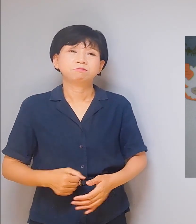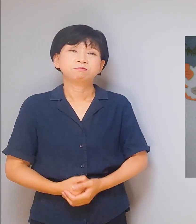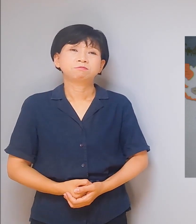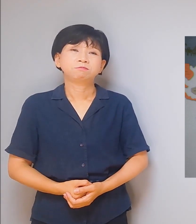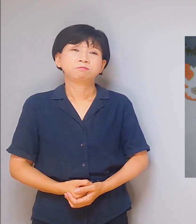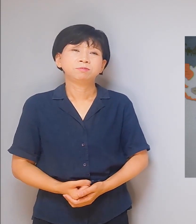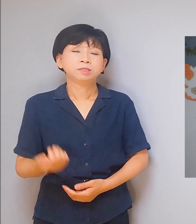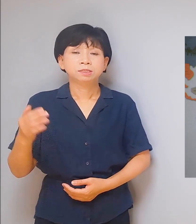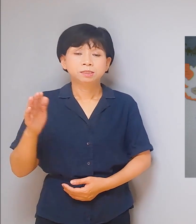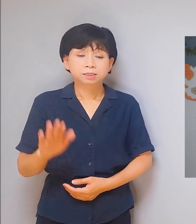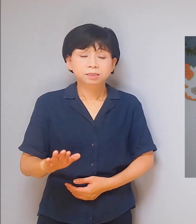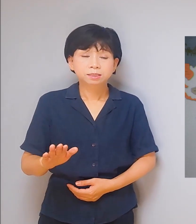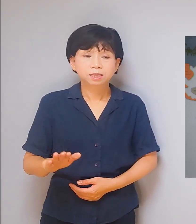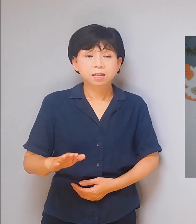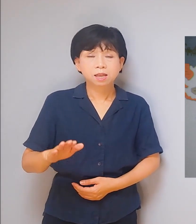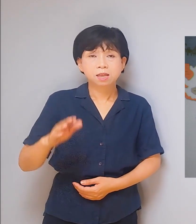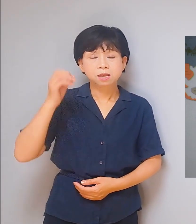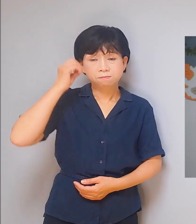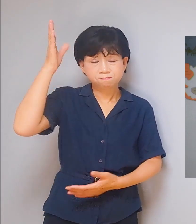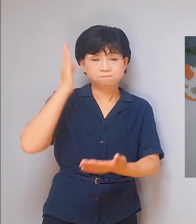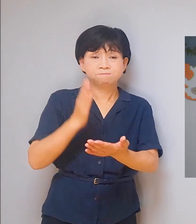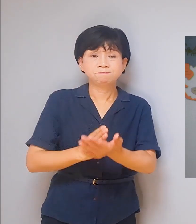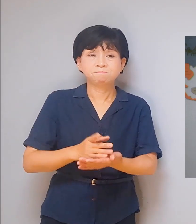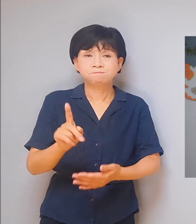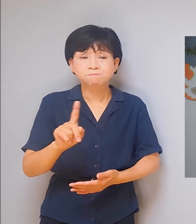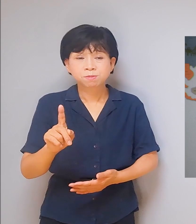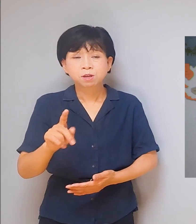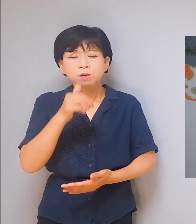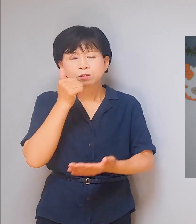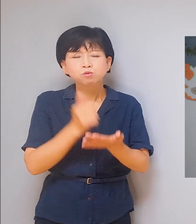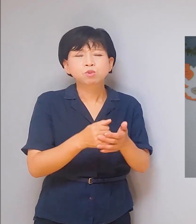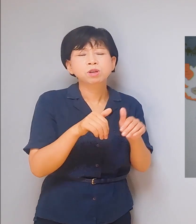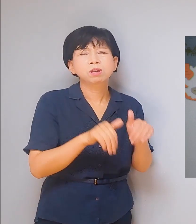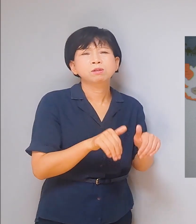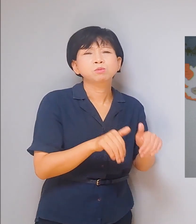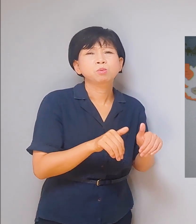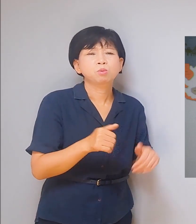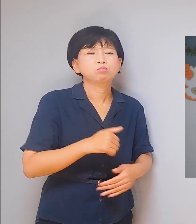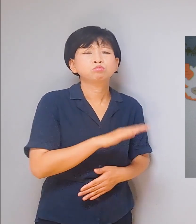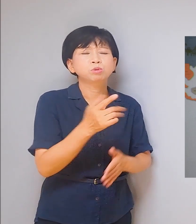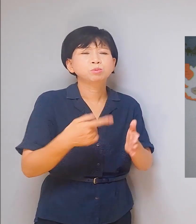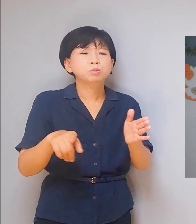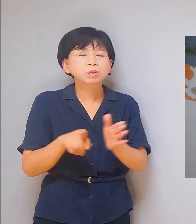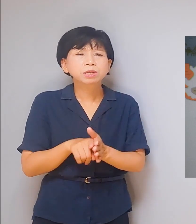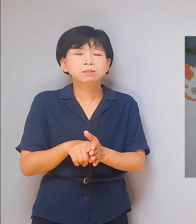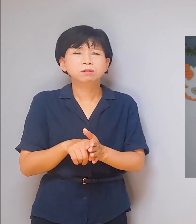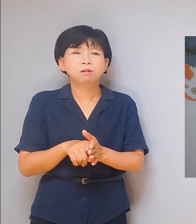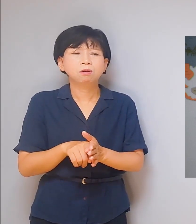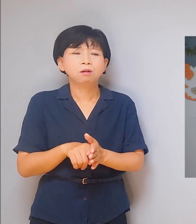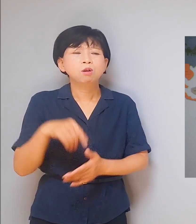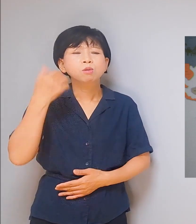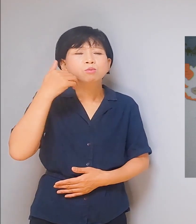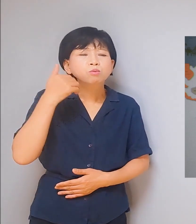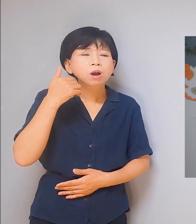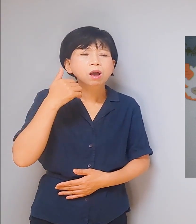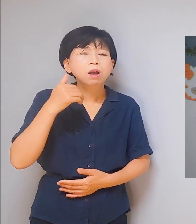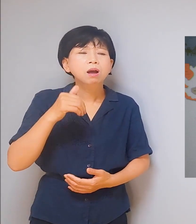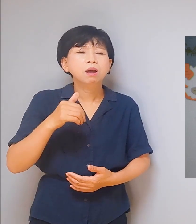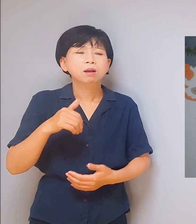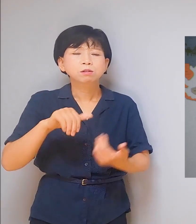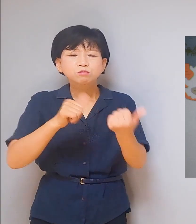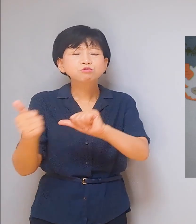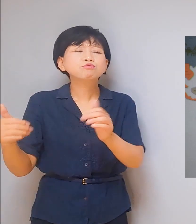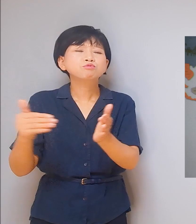거죠. 그런데 우리가 잊지 말아야 할 게 있습니다. 죄의 종노릇하며 사는 우리를 위해 누군가 죽으셨어요.